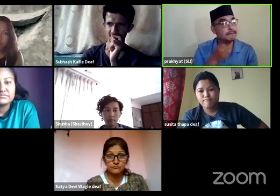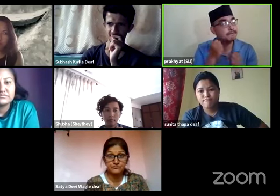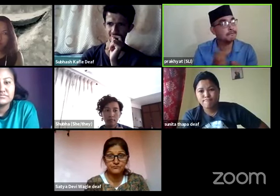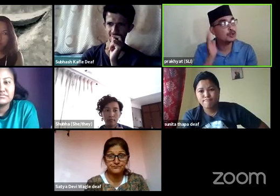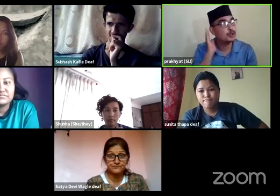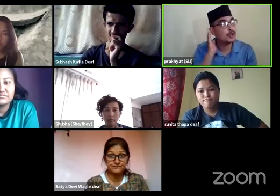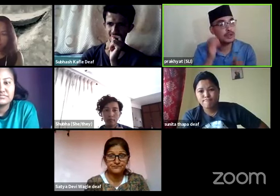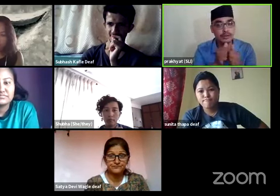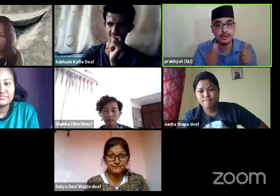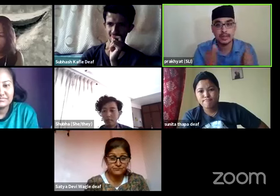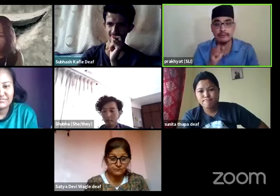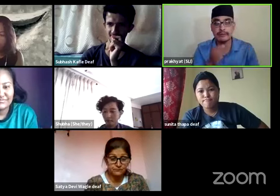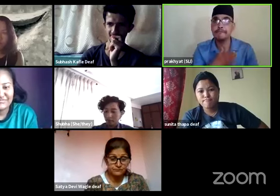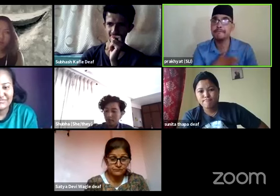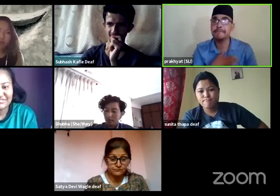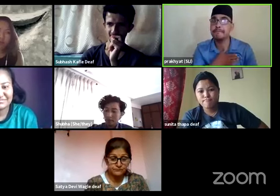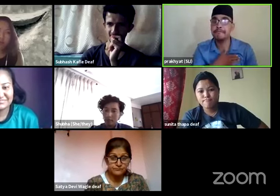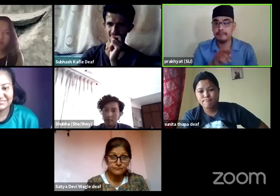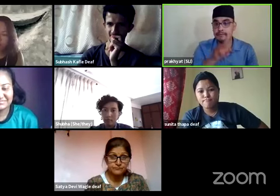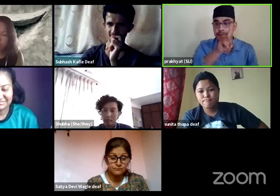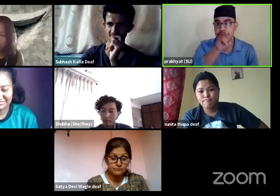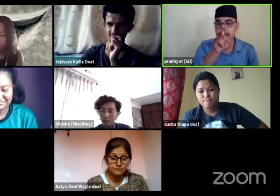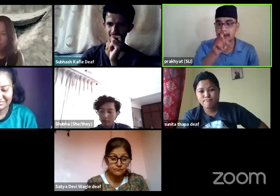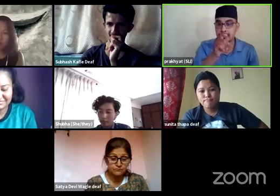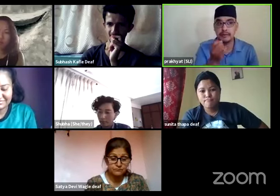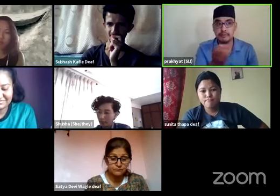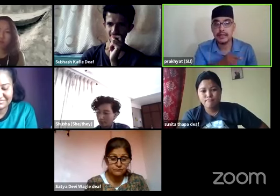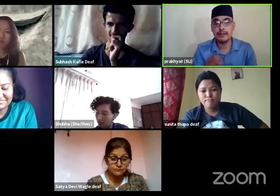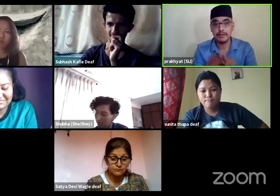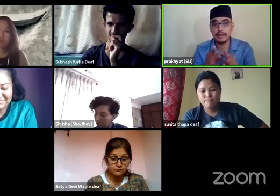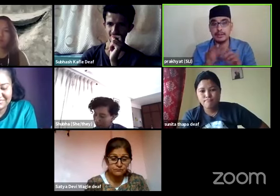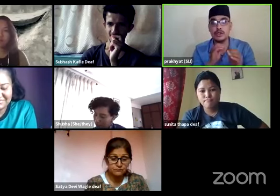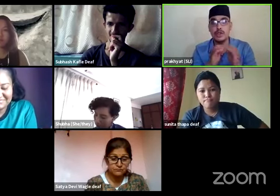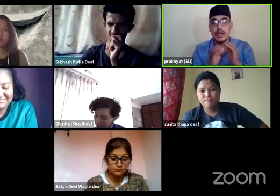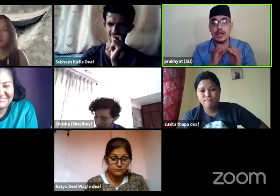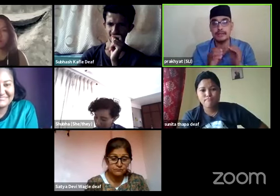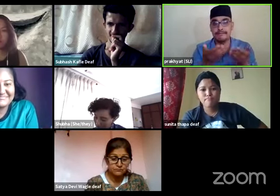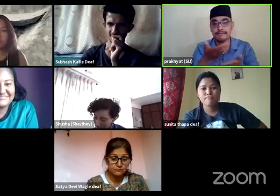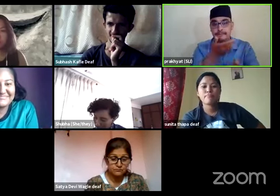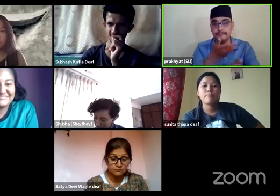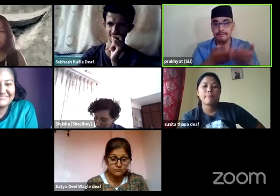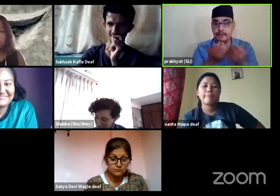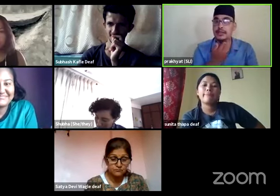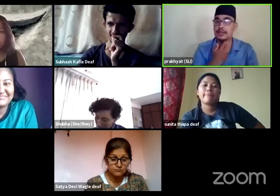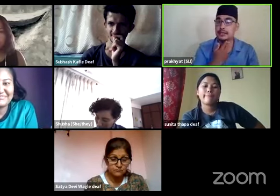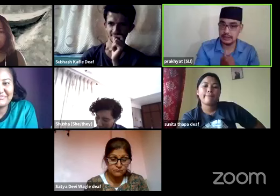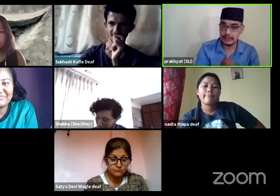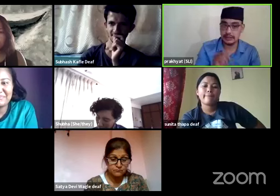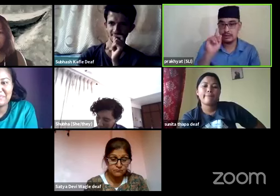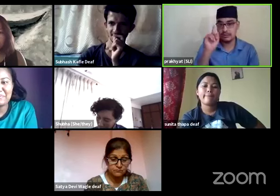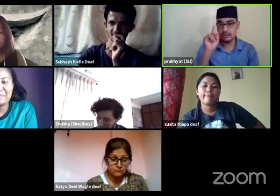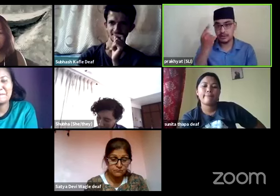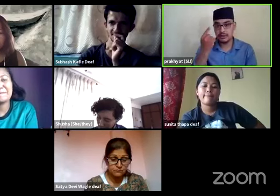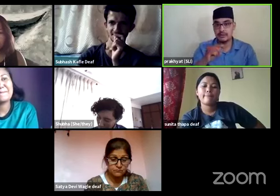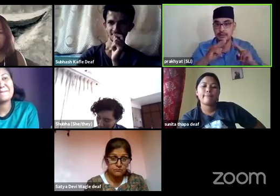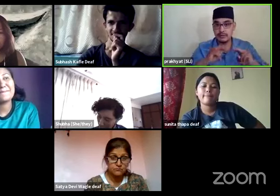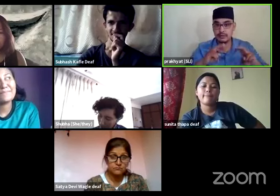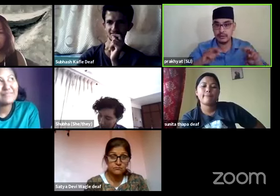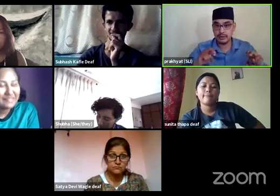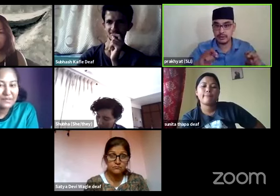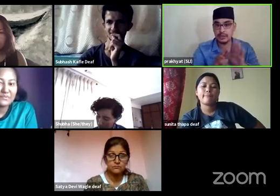दुईवटा पर्सनल अब्जर्भेसनहरू सेयर गर्न चाहन्छु फर्स्टमा चाहिँ रिसर्चकै फाइन्डिङको